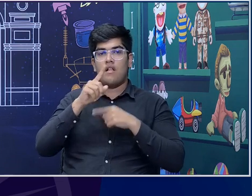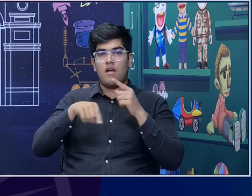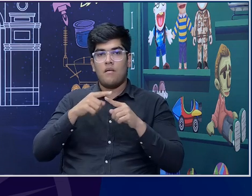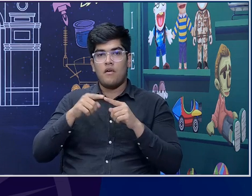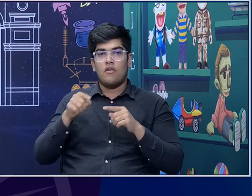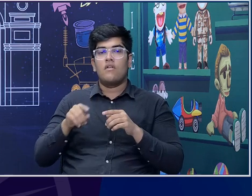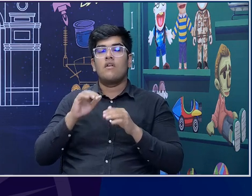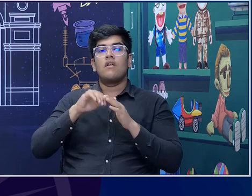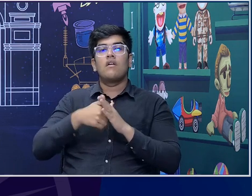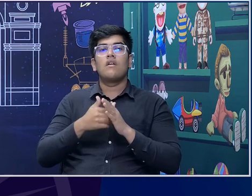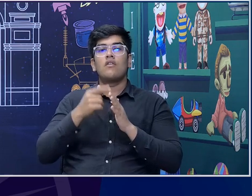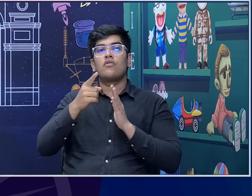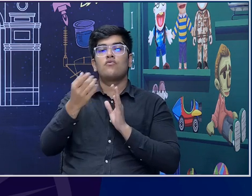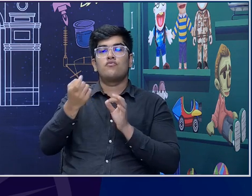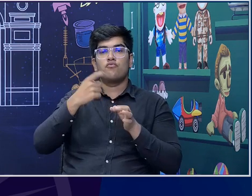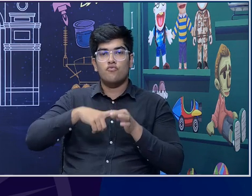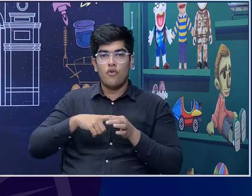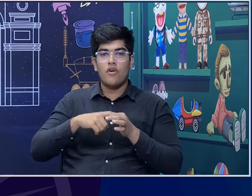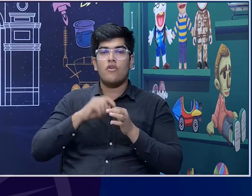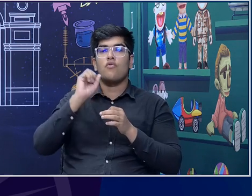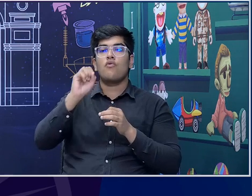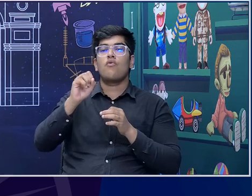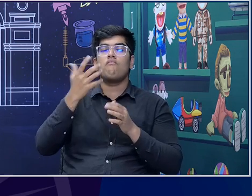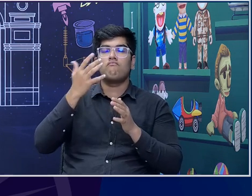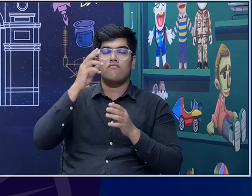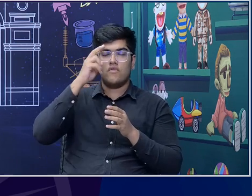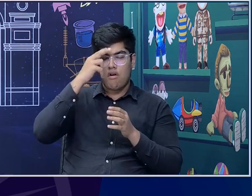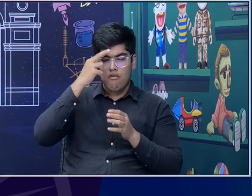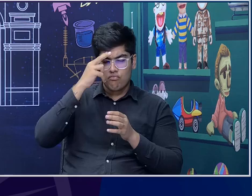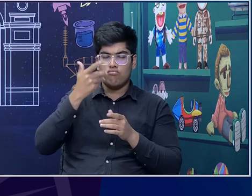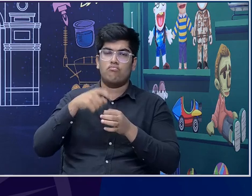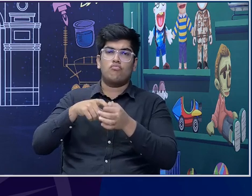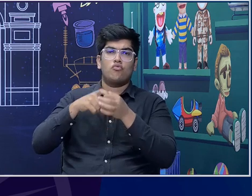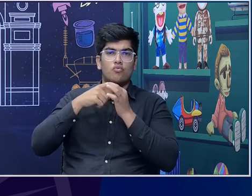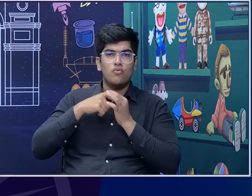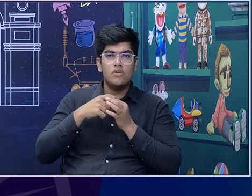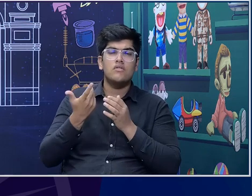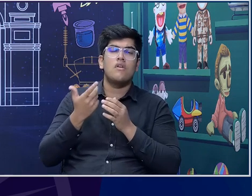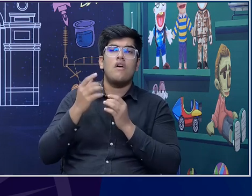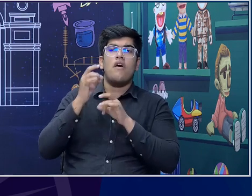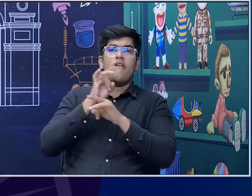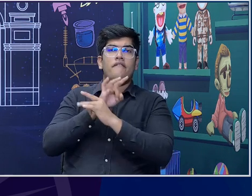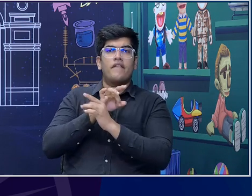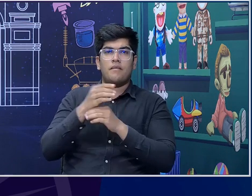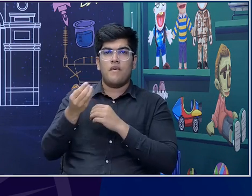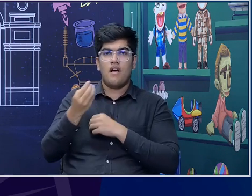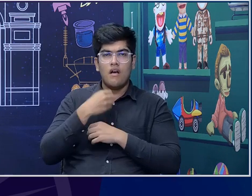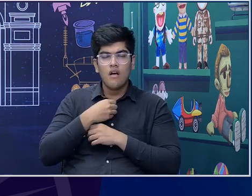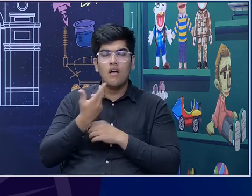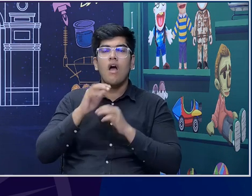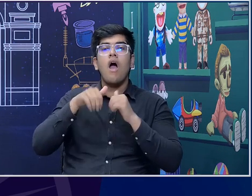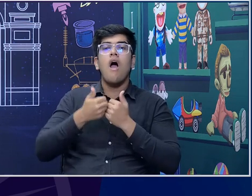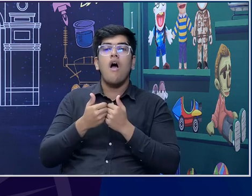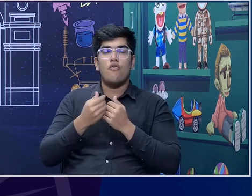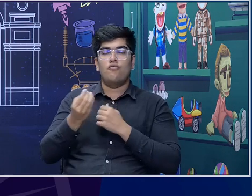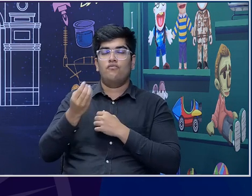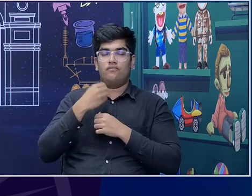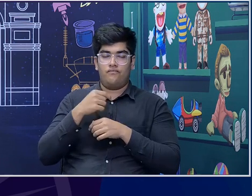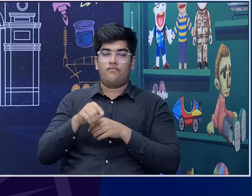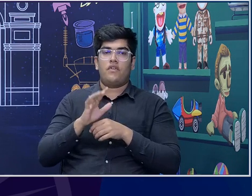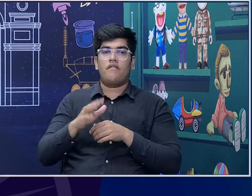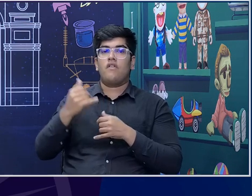तरह से आप इसमें जोड़ सकते हैं और अपनी प्रतिक्रियाएं अपने सुझाव हम तक पहुँचा सकते हैं आप नोट कीजिए